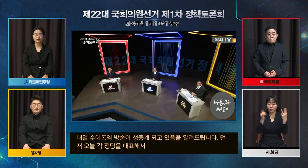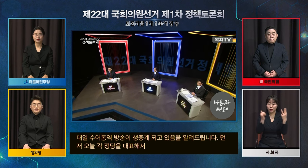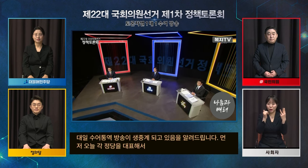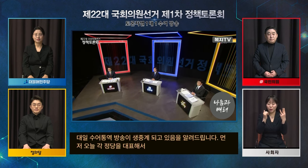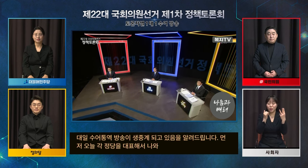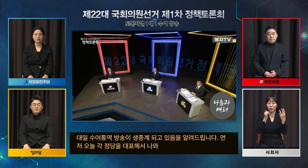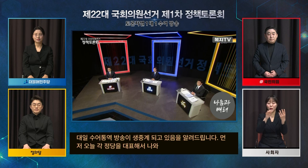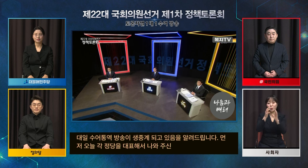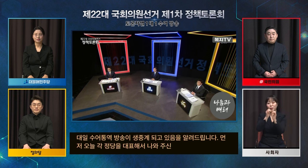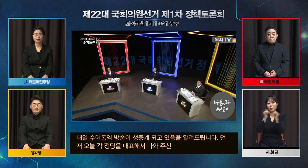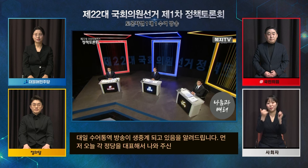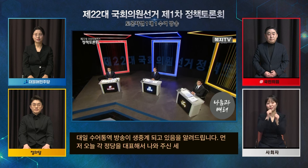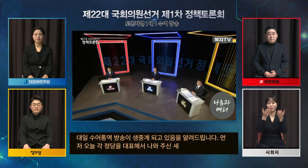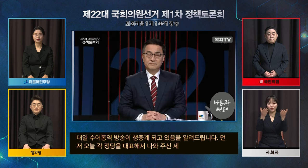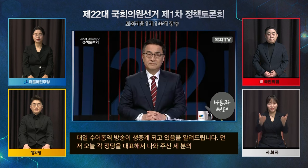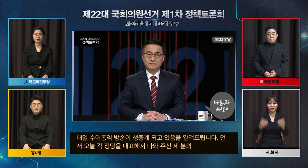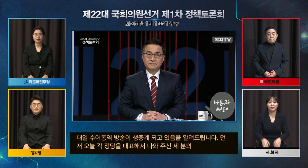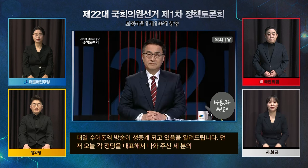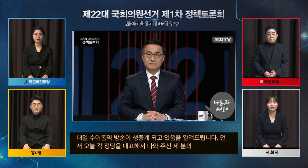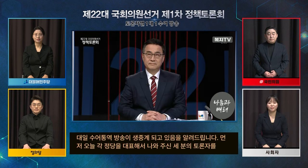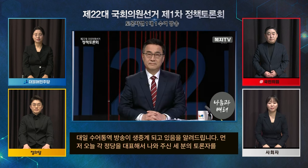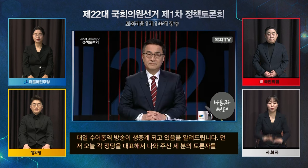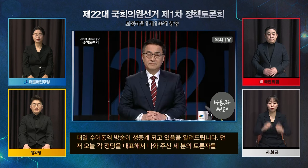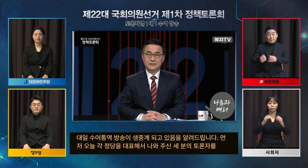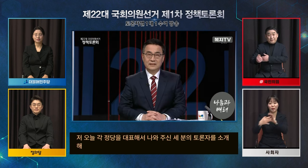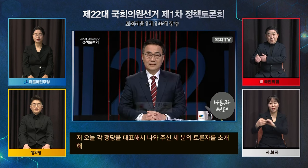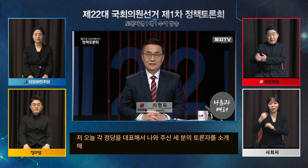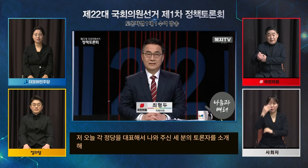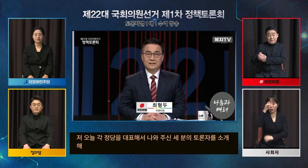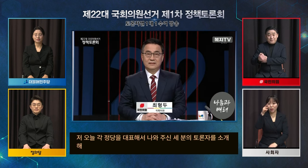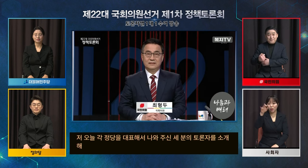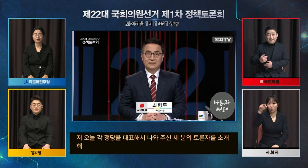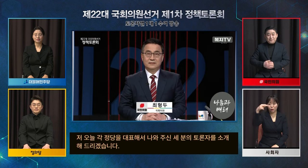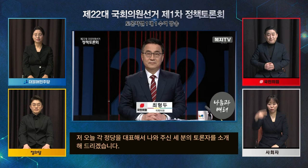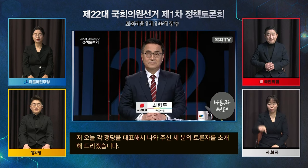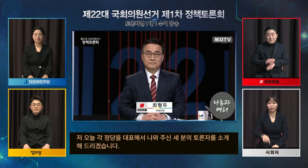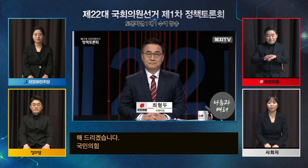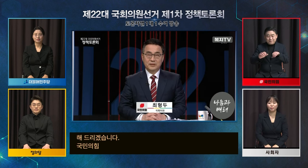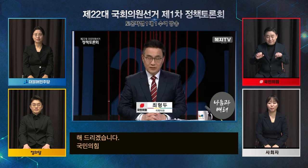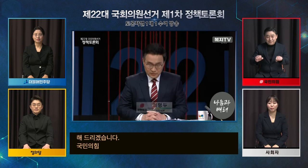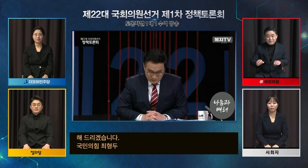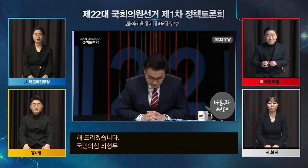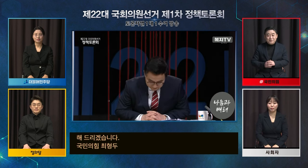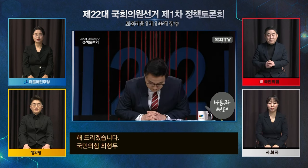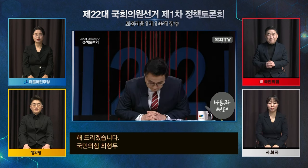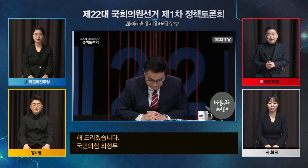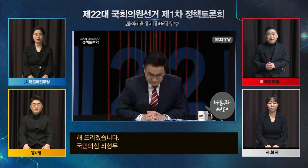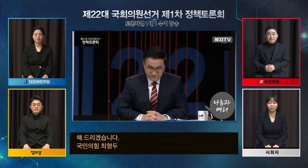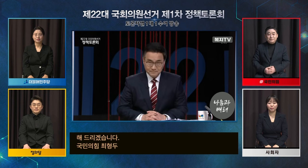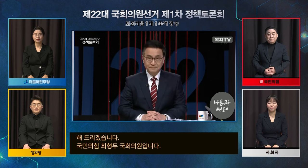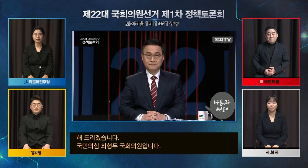소개해드리겠습니다. 국민의힘 최영두 국회의원입니다. 네, 안녕하십니까?